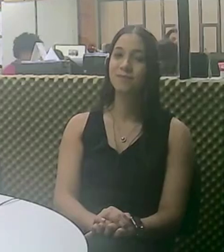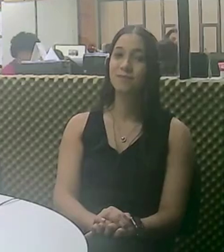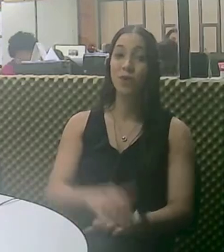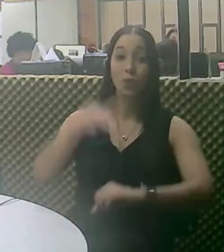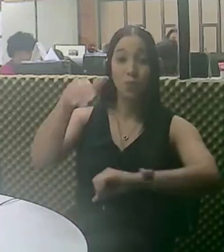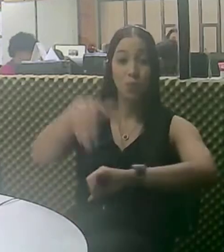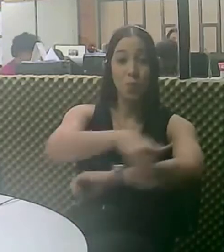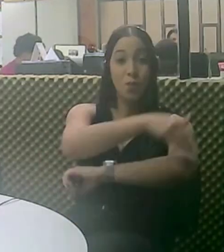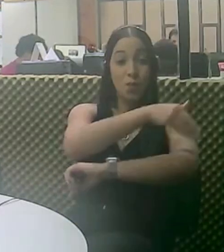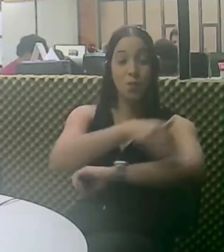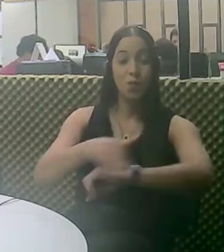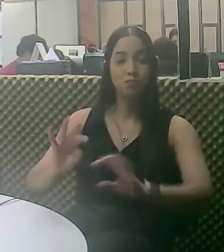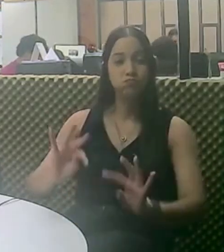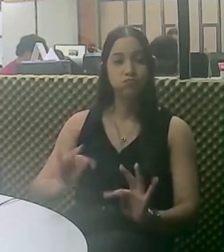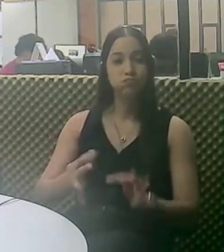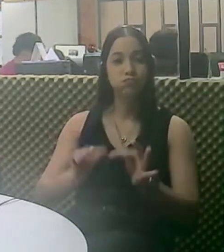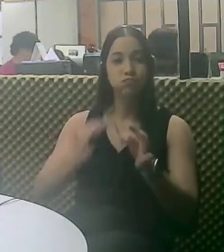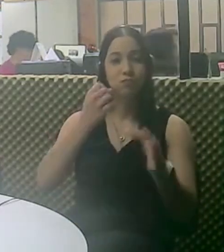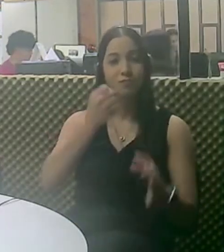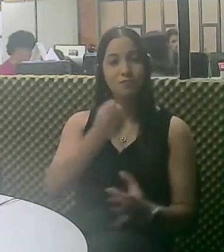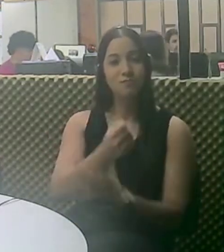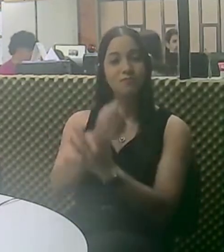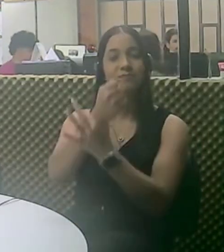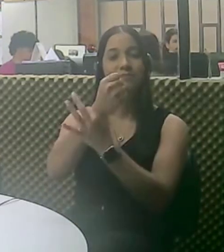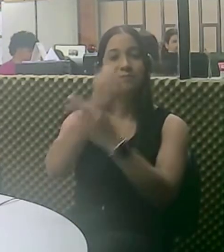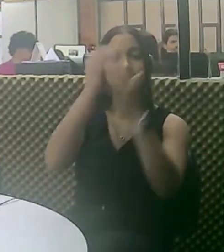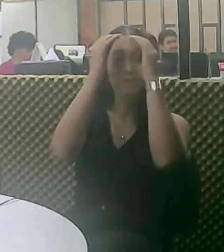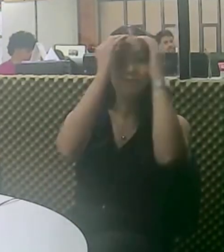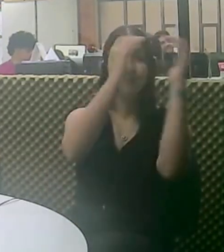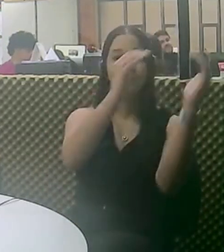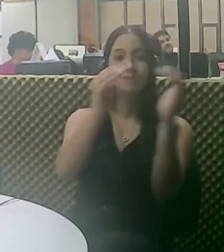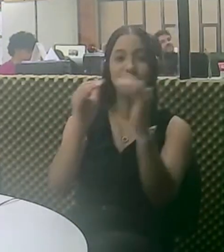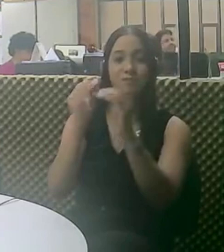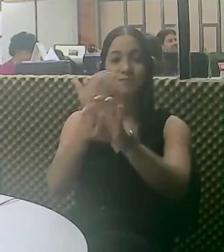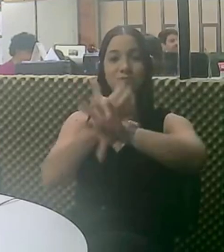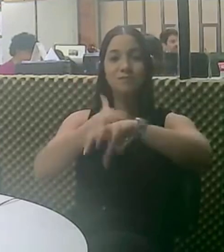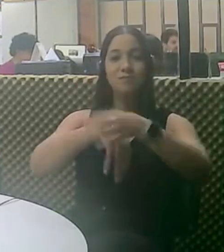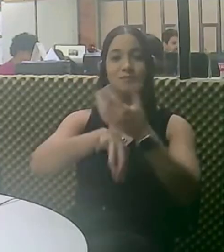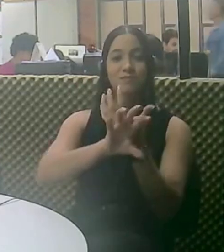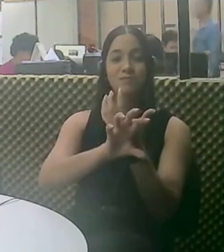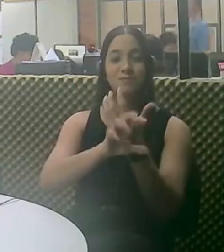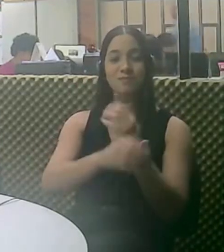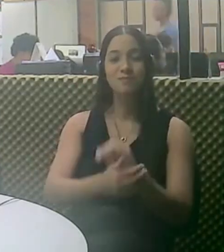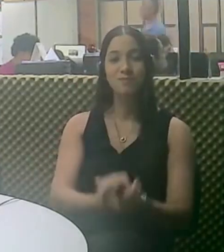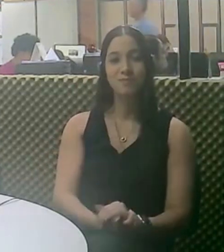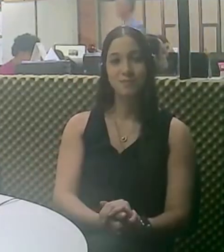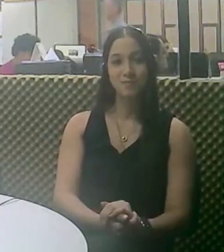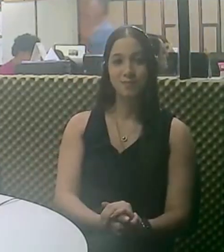Nossas ruas estão mais modernas e seguras com respeito ao meio ambiente.